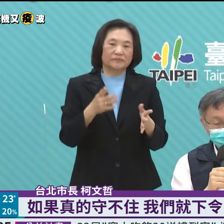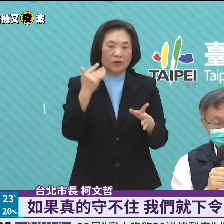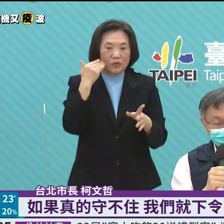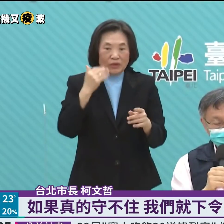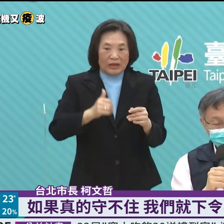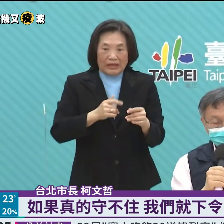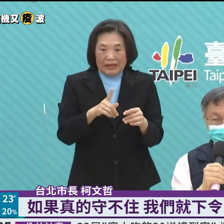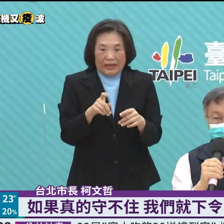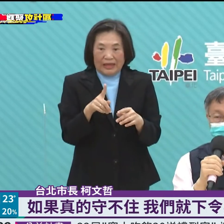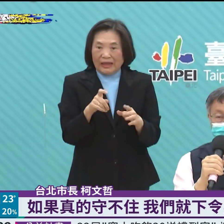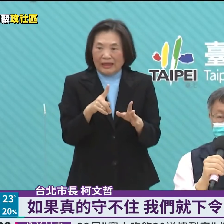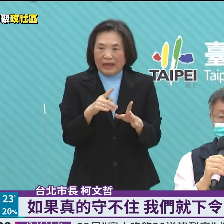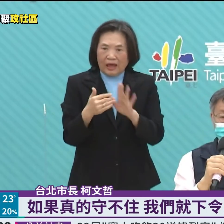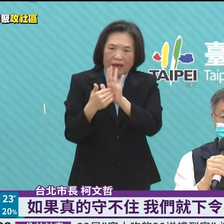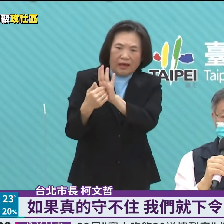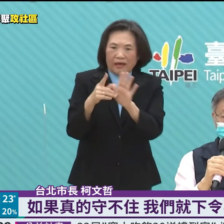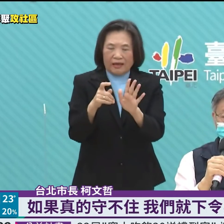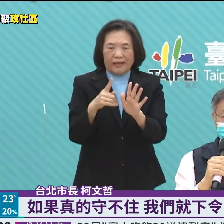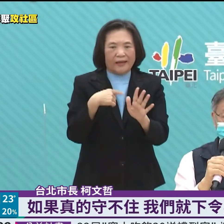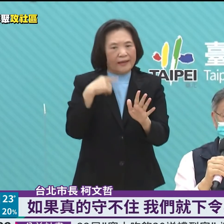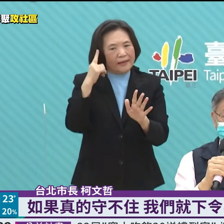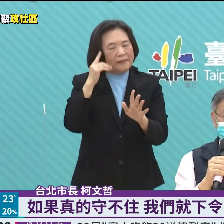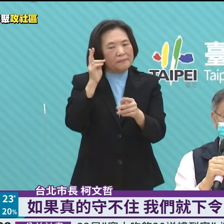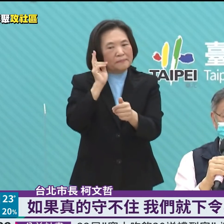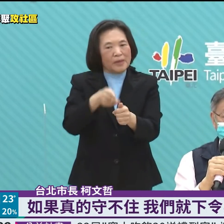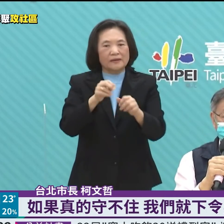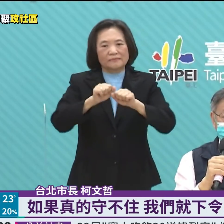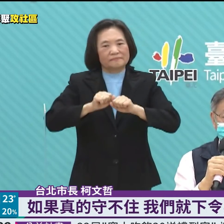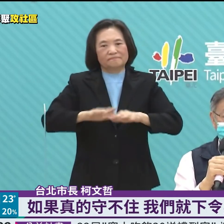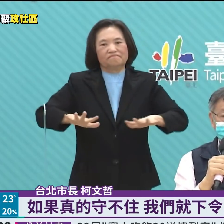那如果真的守不住，我们就下令就